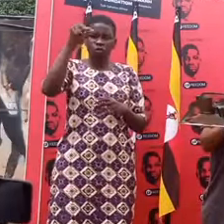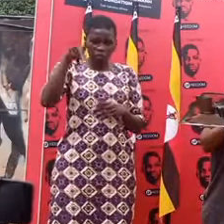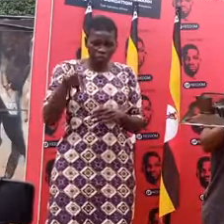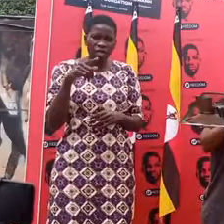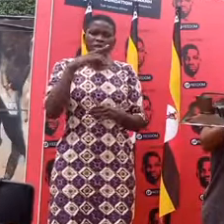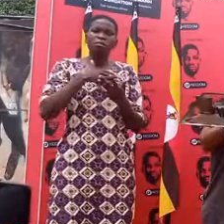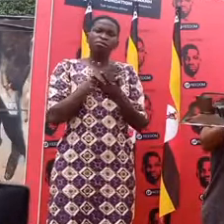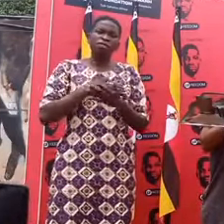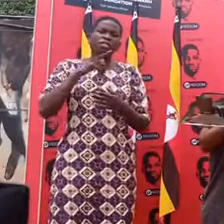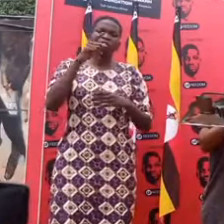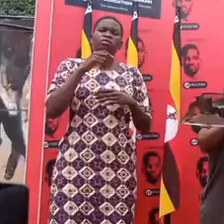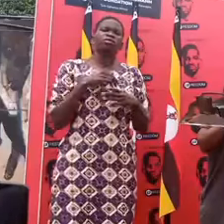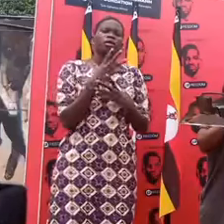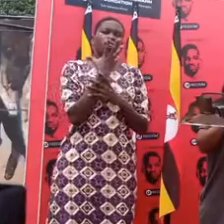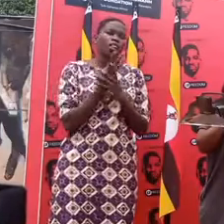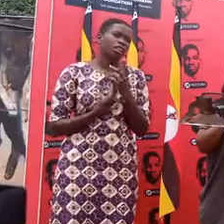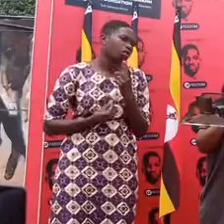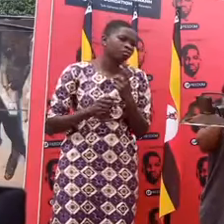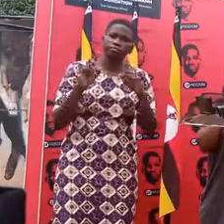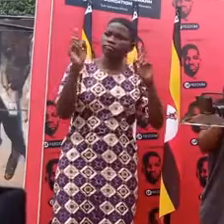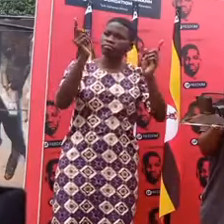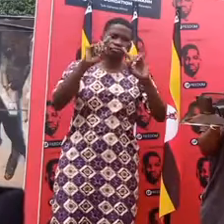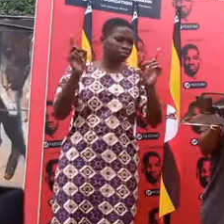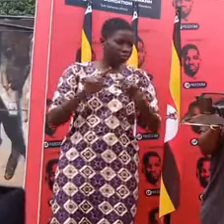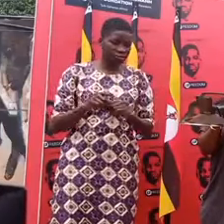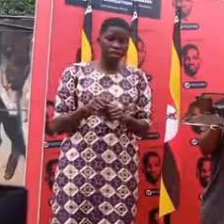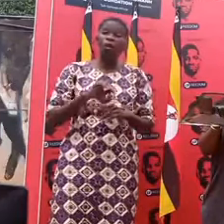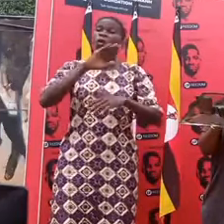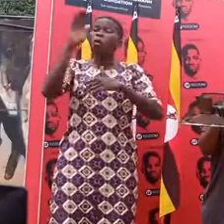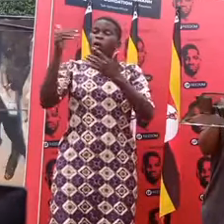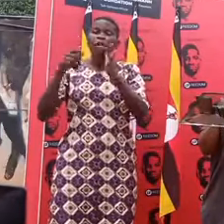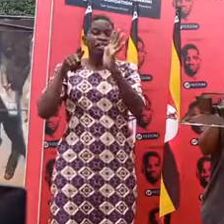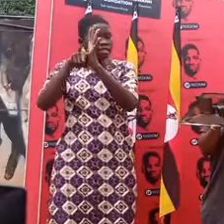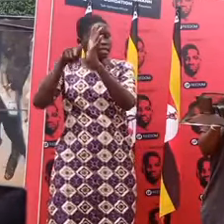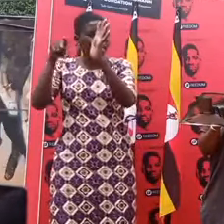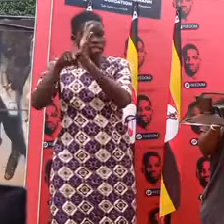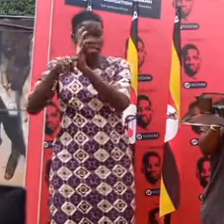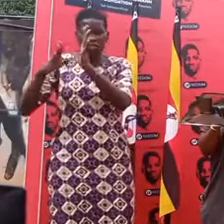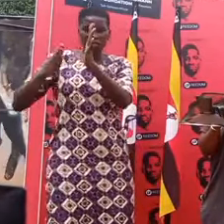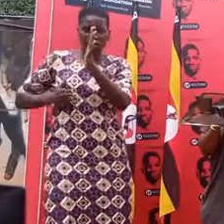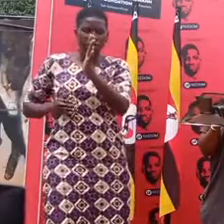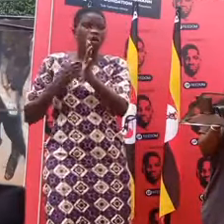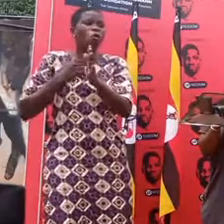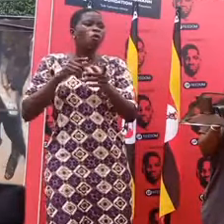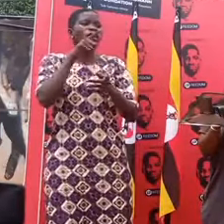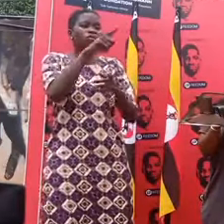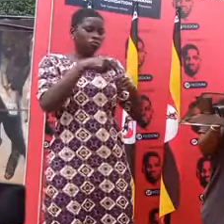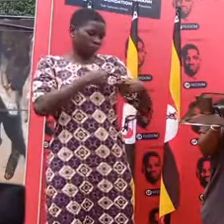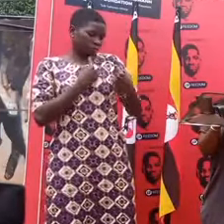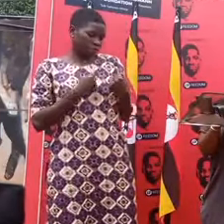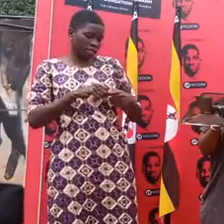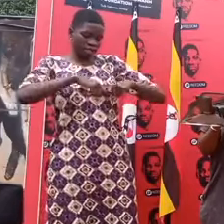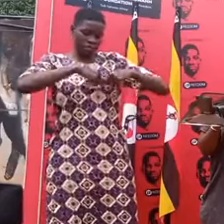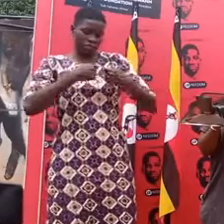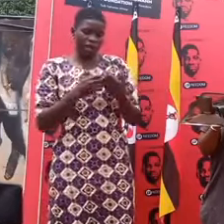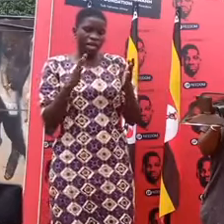kule wa. Bikole wa kuba menyami tima. Kuba mayamu mani. Kubati isa